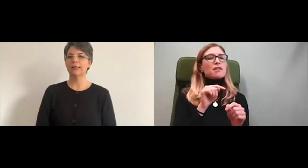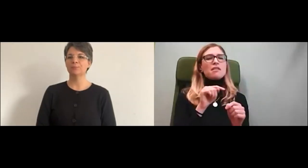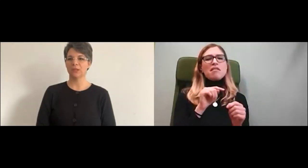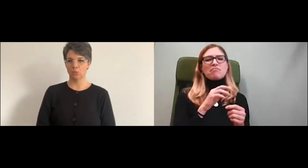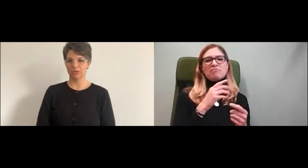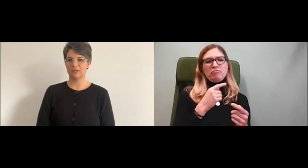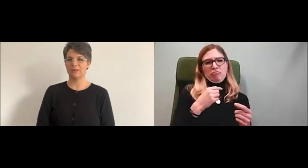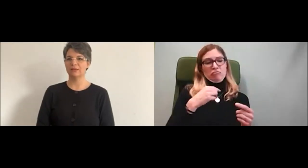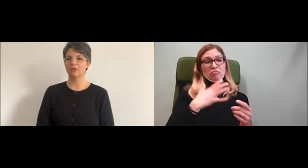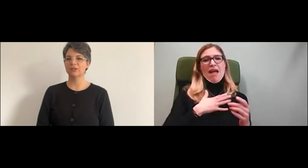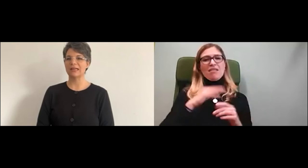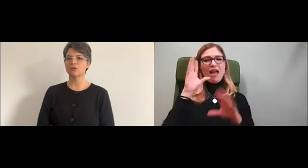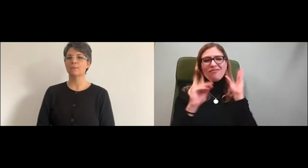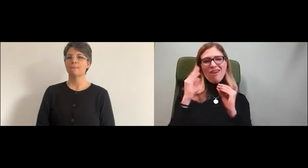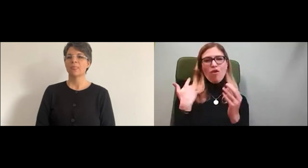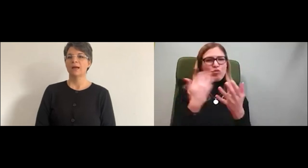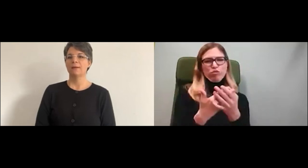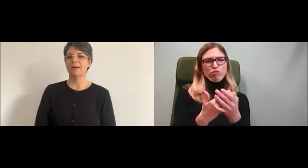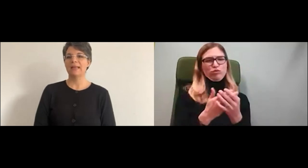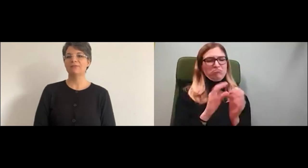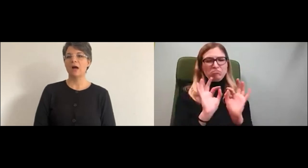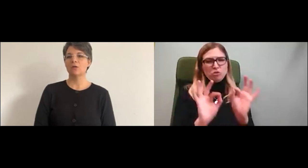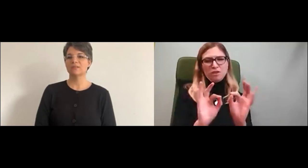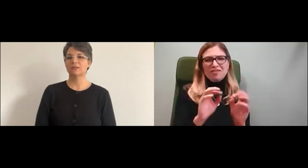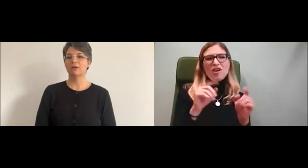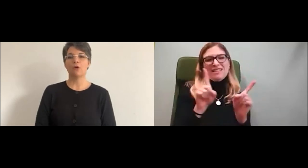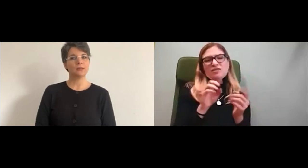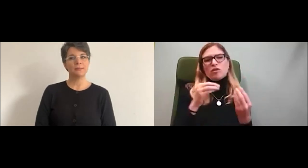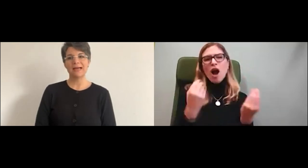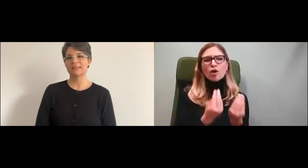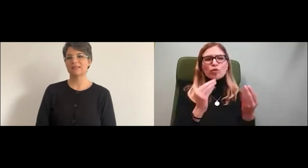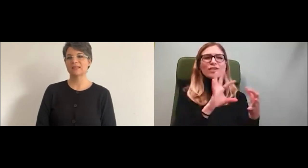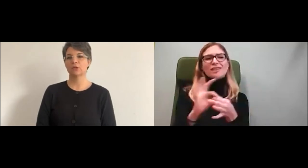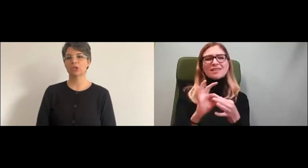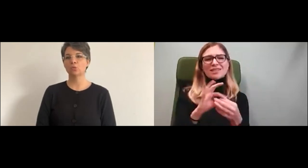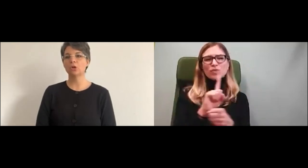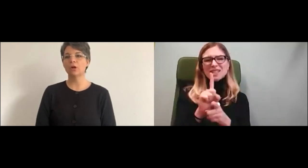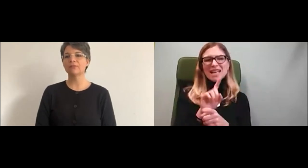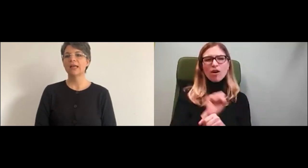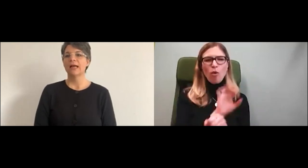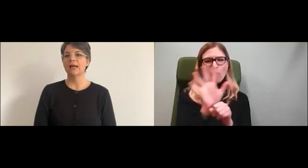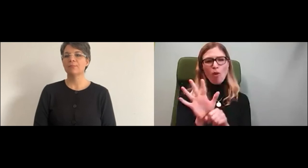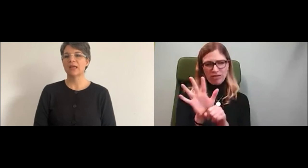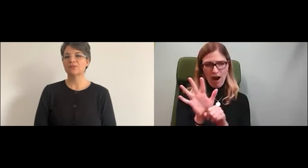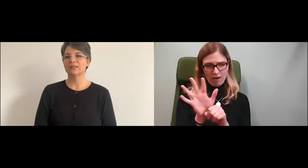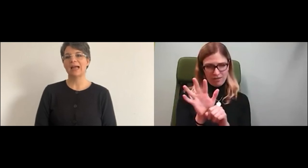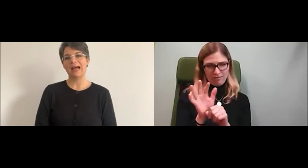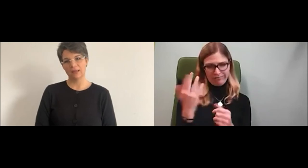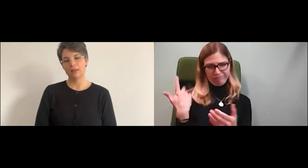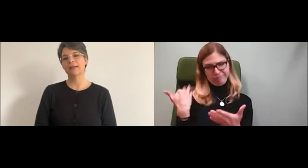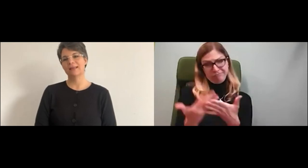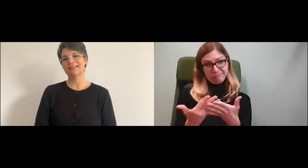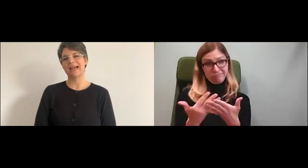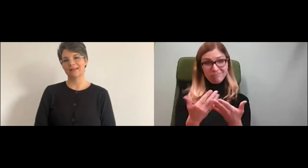Online-Veranstaltungen, gut, das beantworte ich. Also meine Erfahrungen sind folgendermaßen, dass das wirklich gut läuft. Also